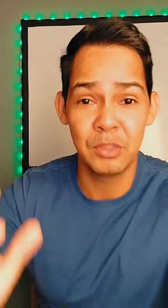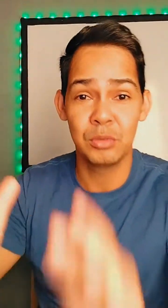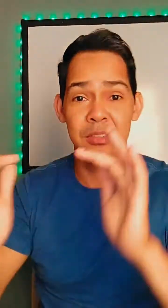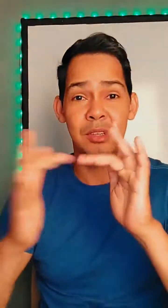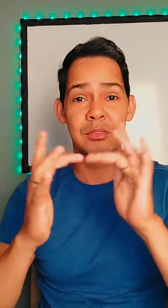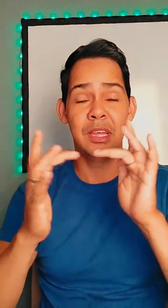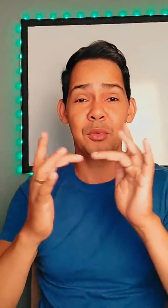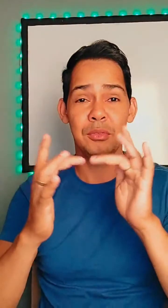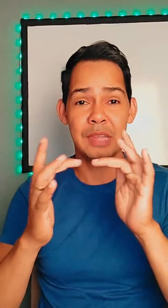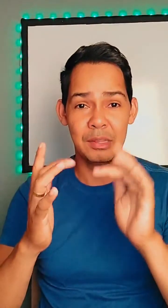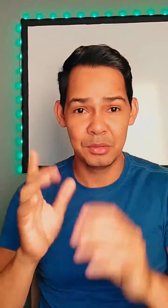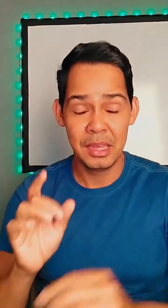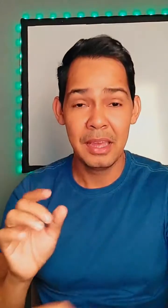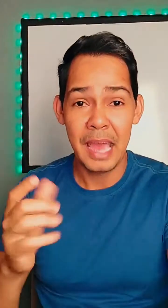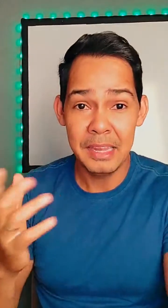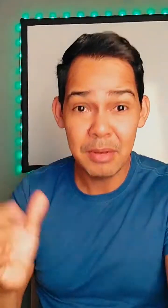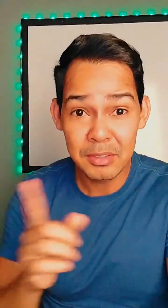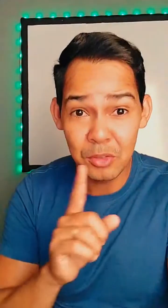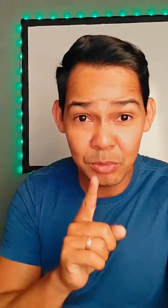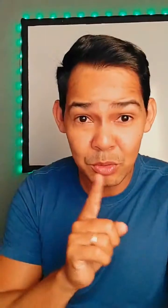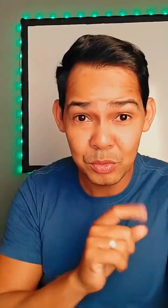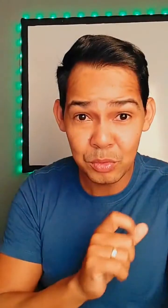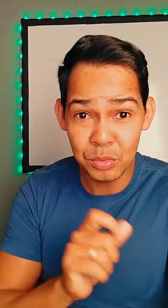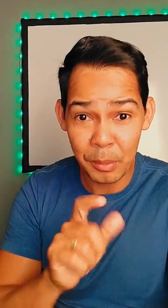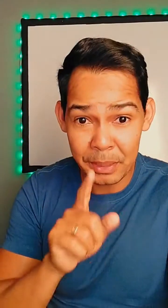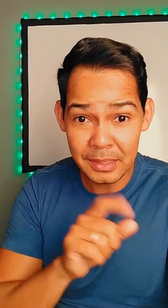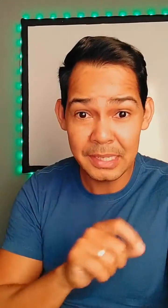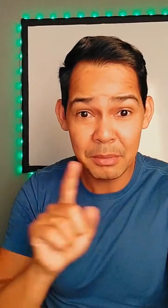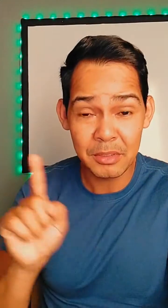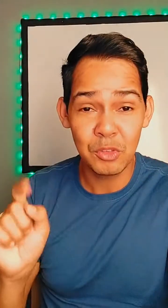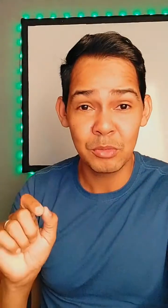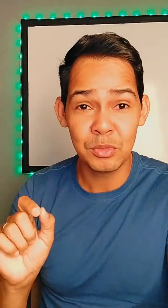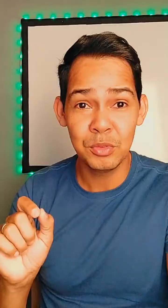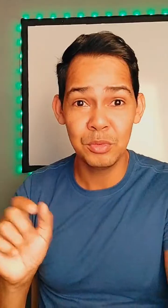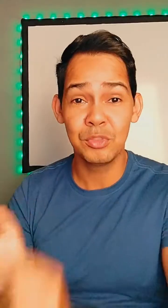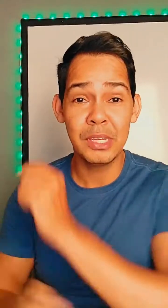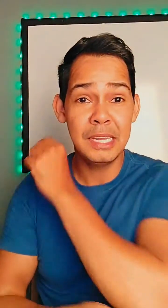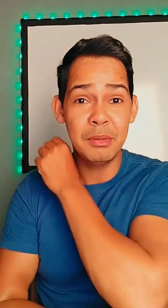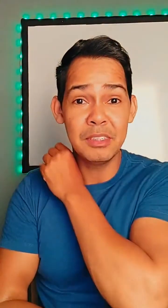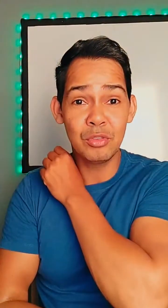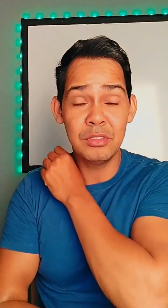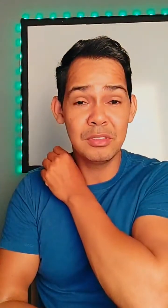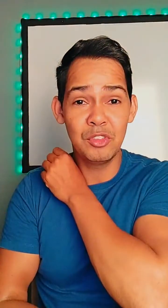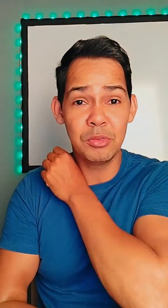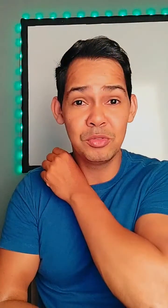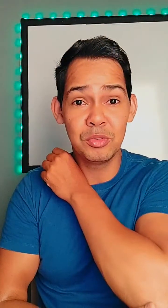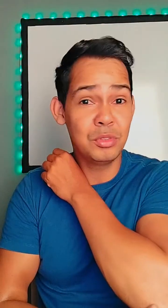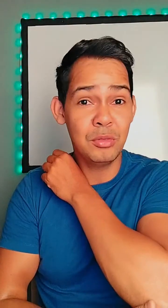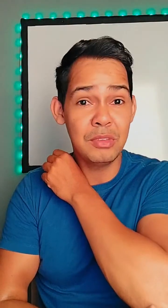que eu tenho contato. A Libras é o idioma do futuro. Aprenda Libras, que é o idioma do futuro. Só que a Libras deixou de ser o idioma do futuro tem um tempo